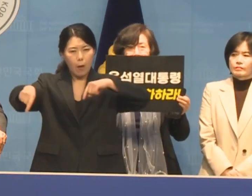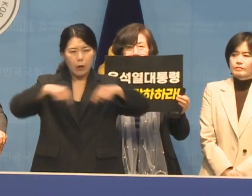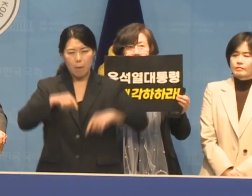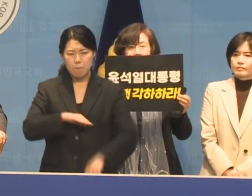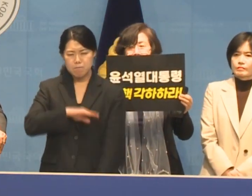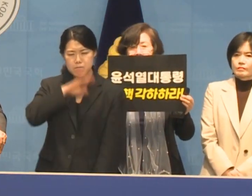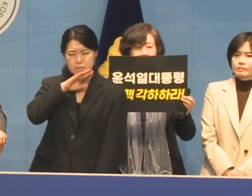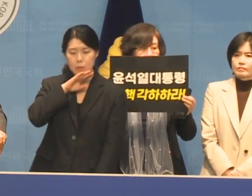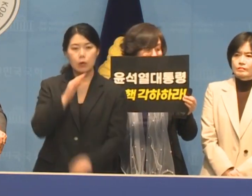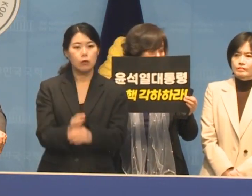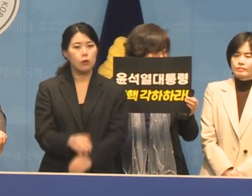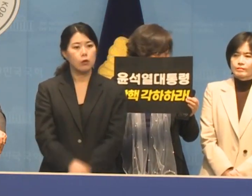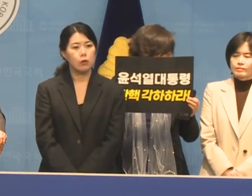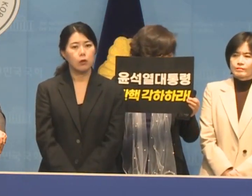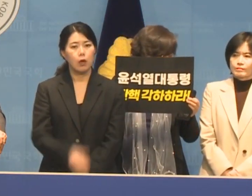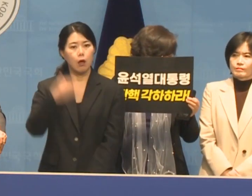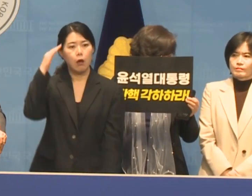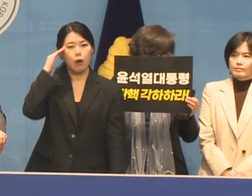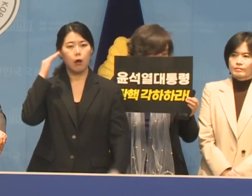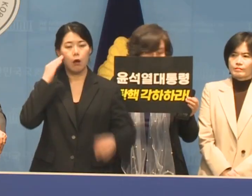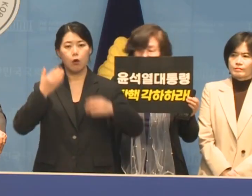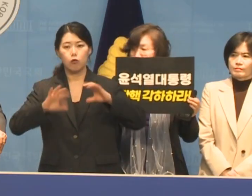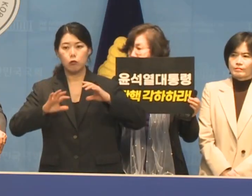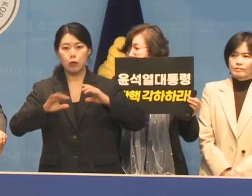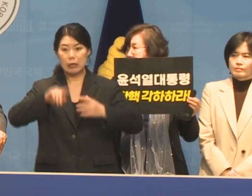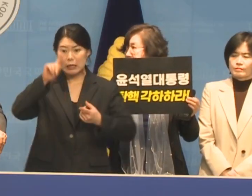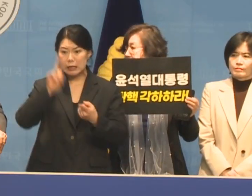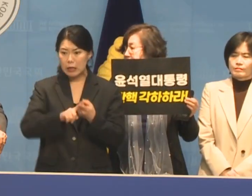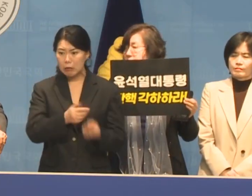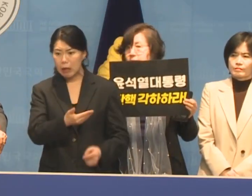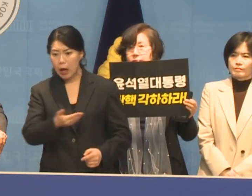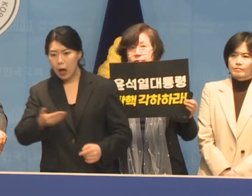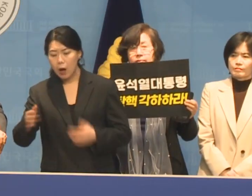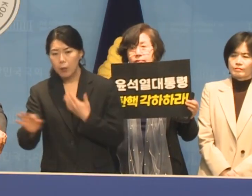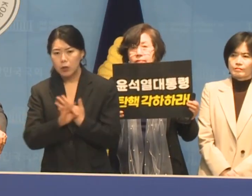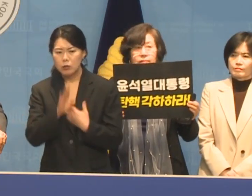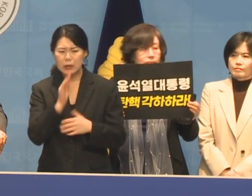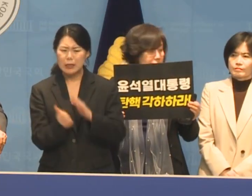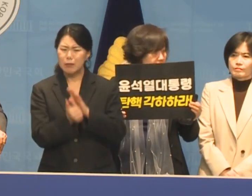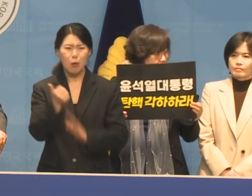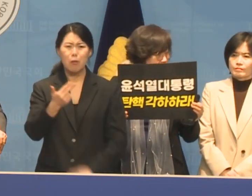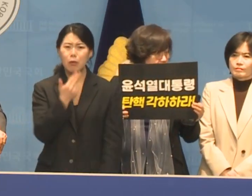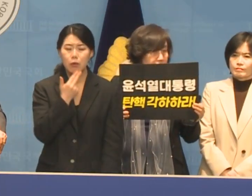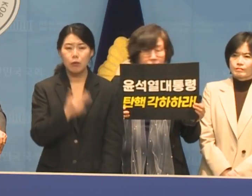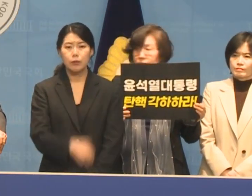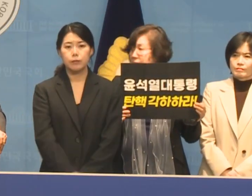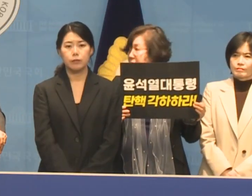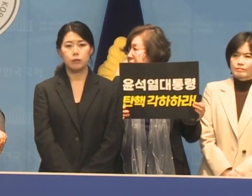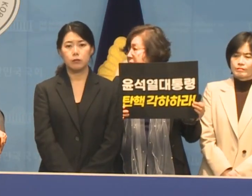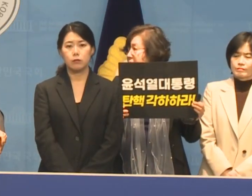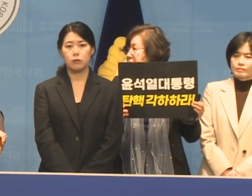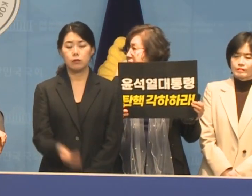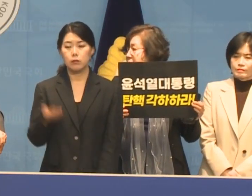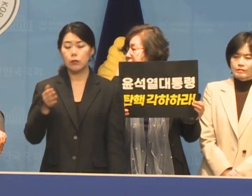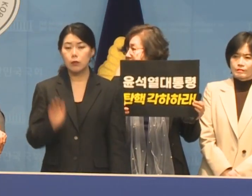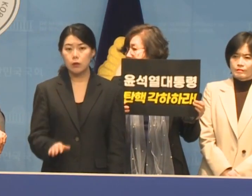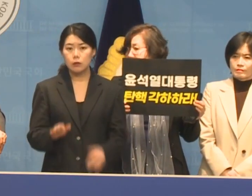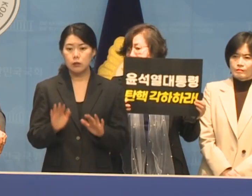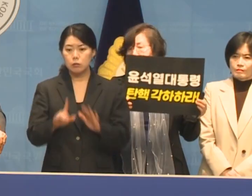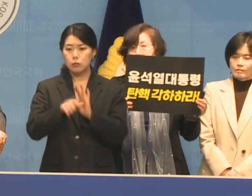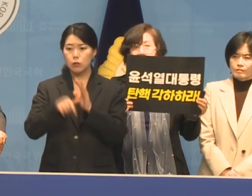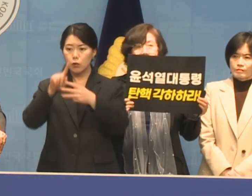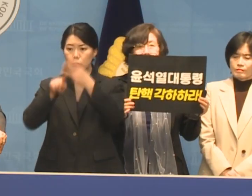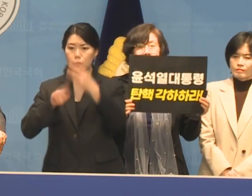하고 있습니다. 대한민국은 이대로 가면 절대로 희망이 없는 나라입니다. 그런데 이런 때에